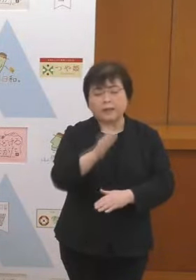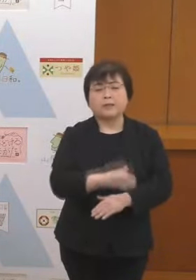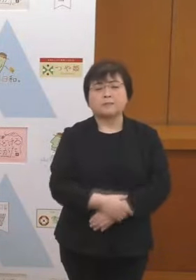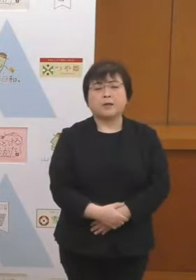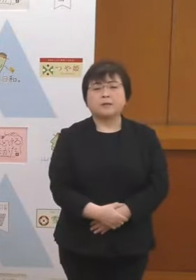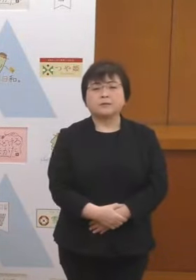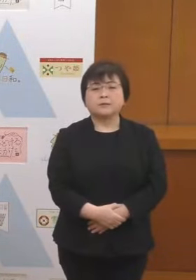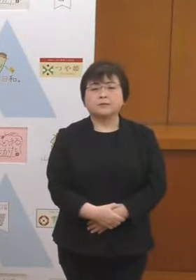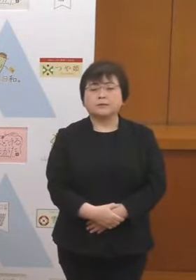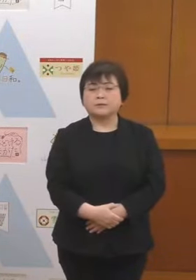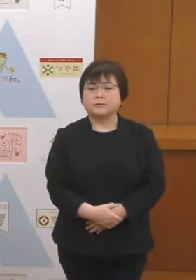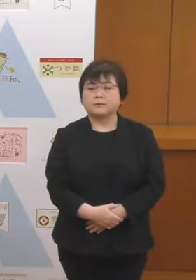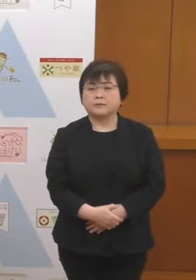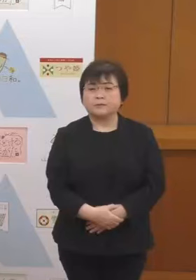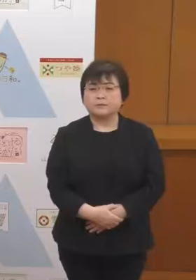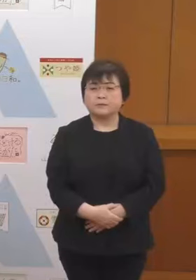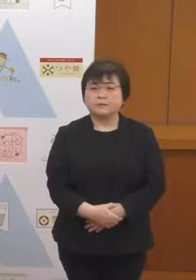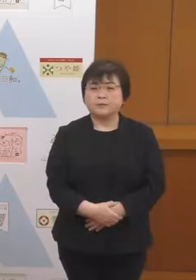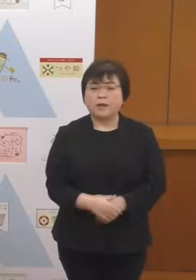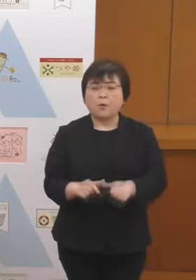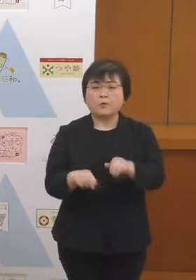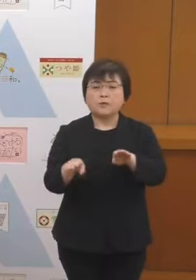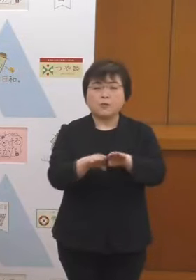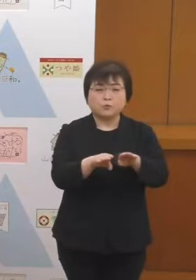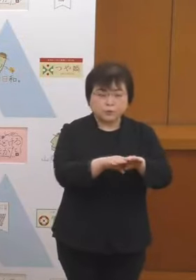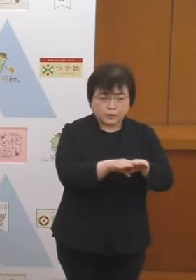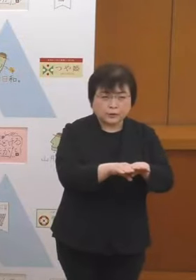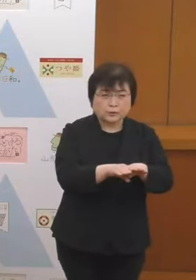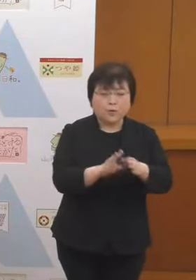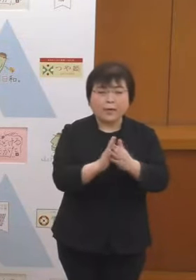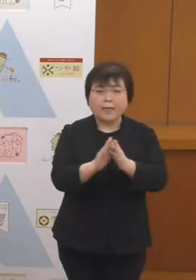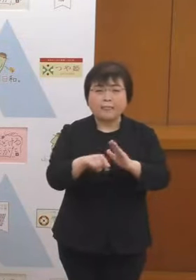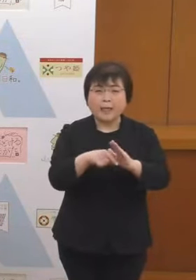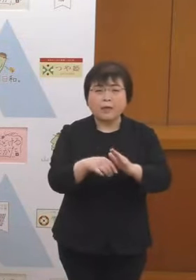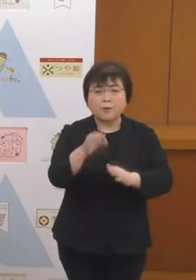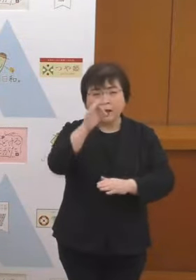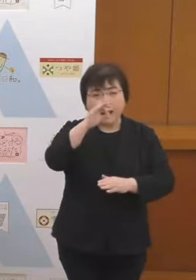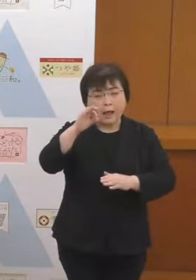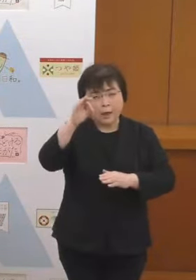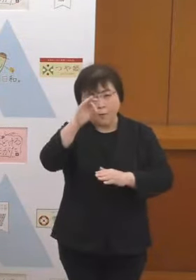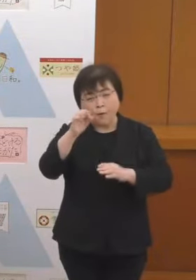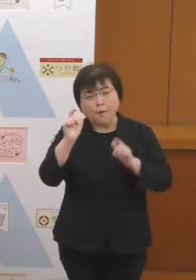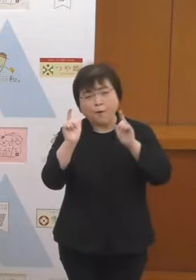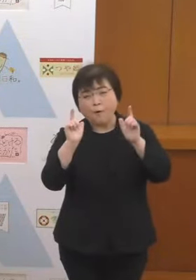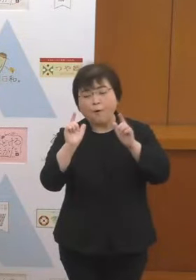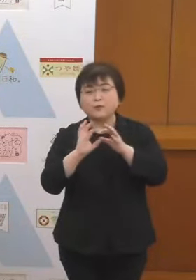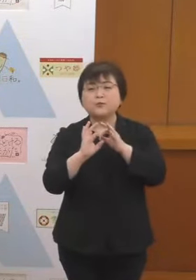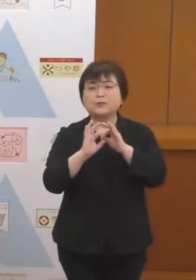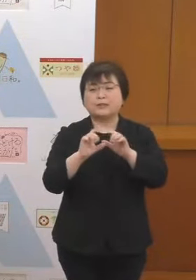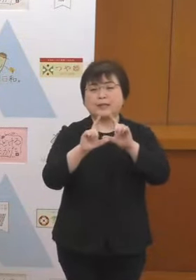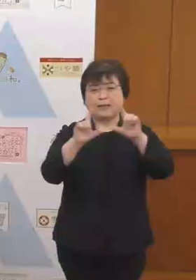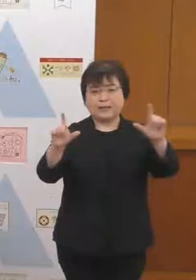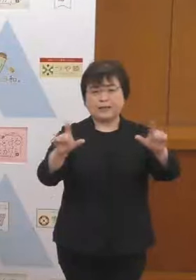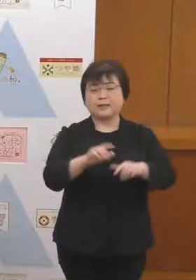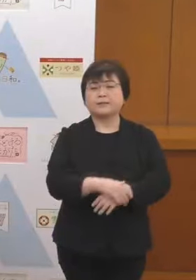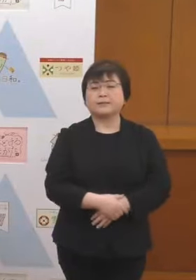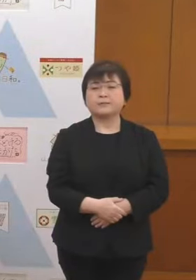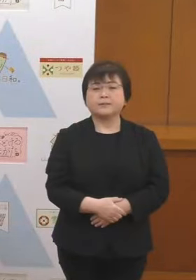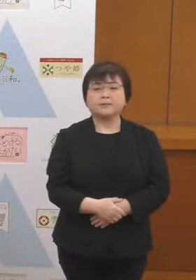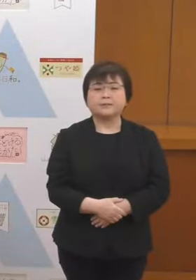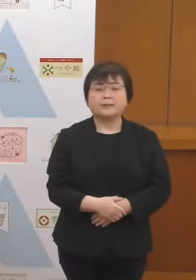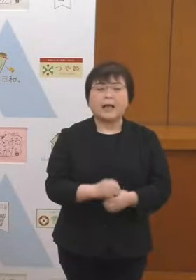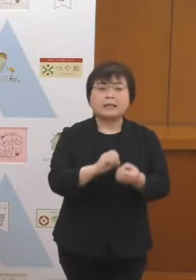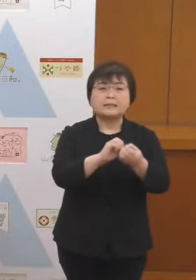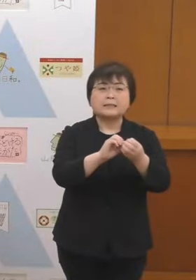え次にゴールデンウィークにおける県内の観光収入についてえですえ